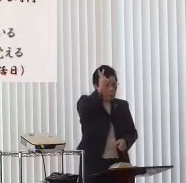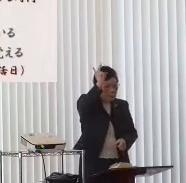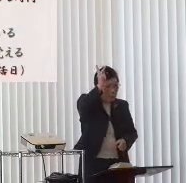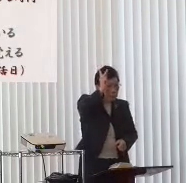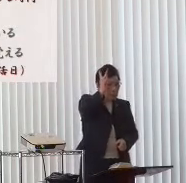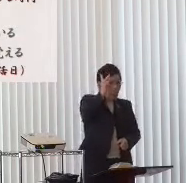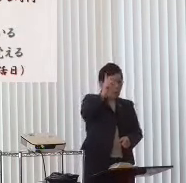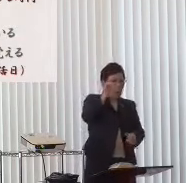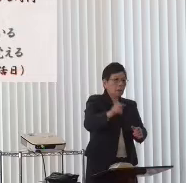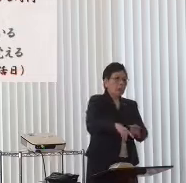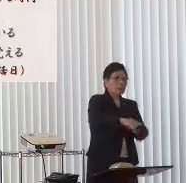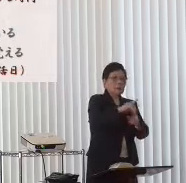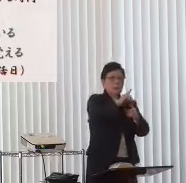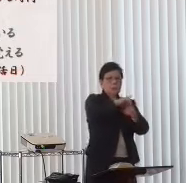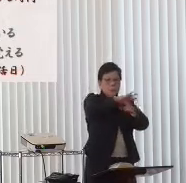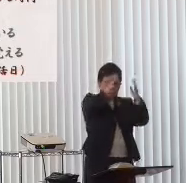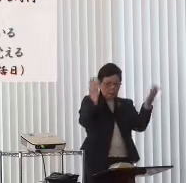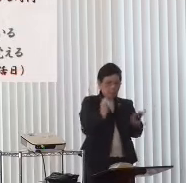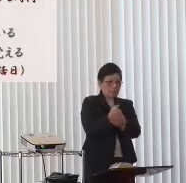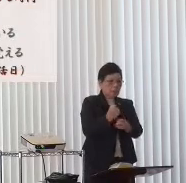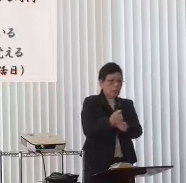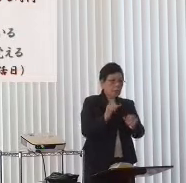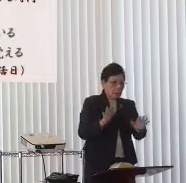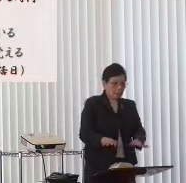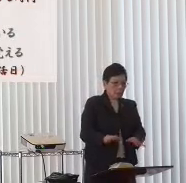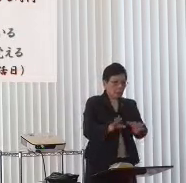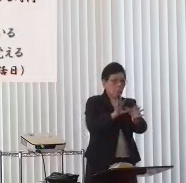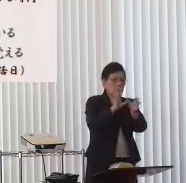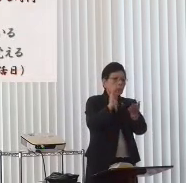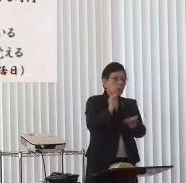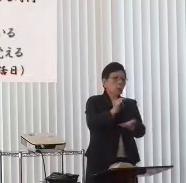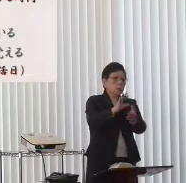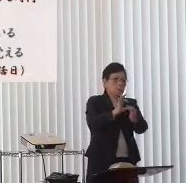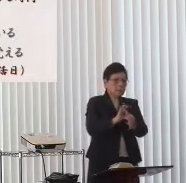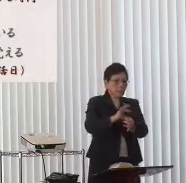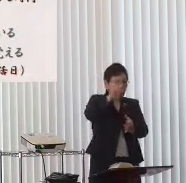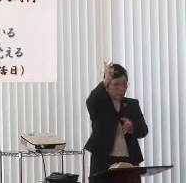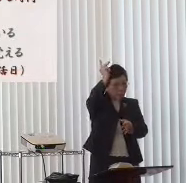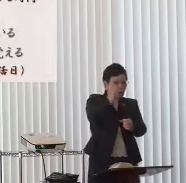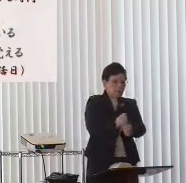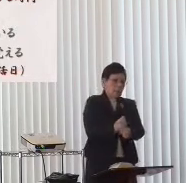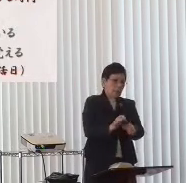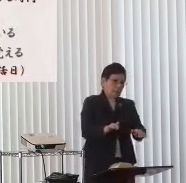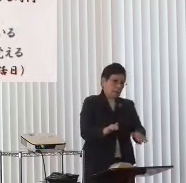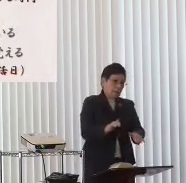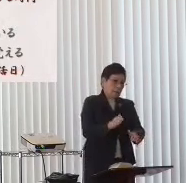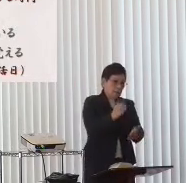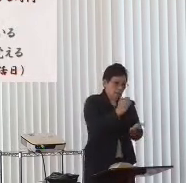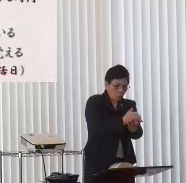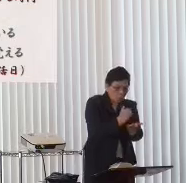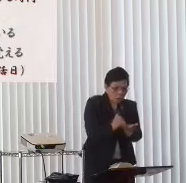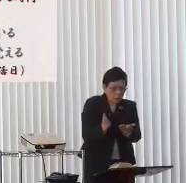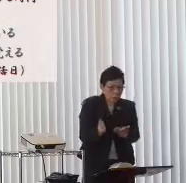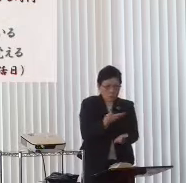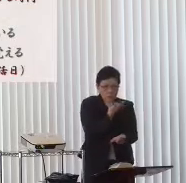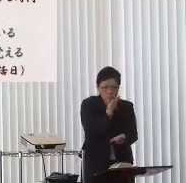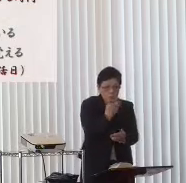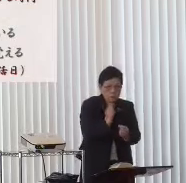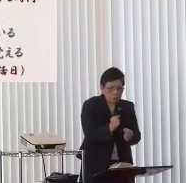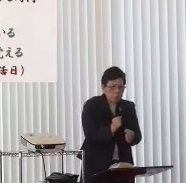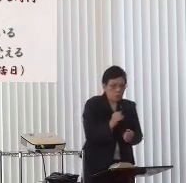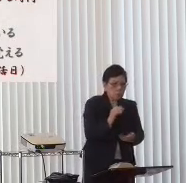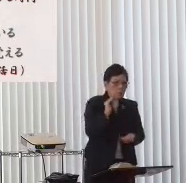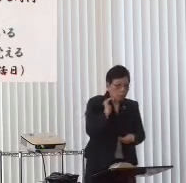ために作られた時間の区切りなわけですね。ですから、この区切りを大切にするということが、ま